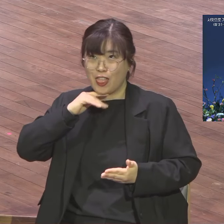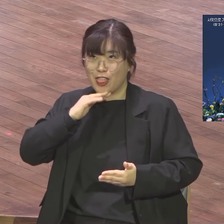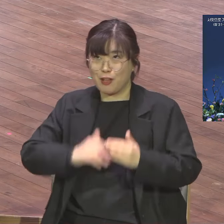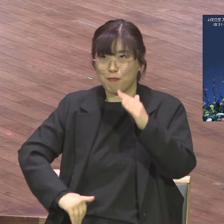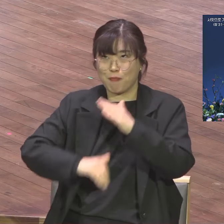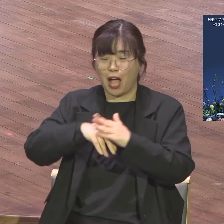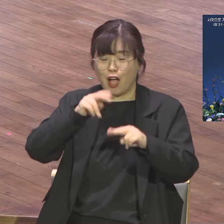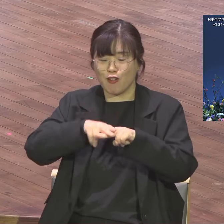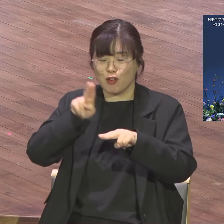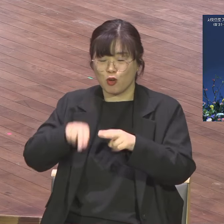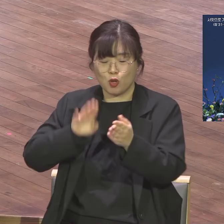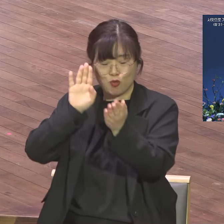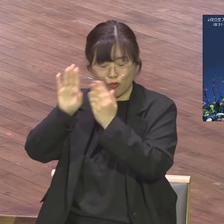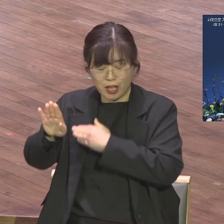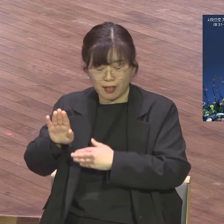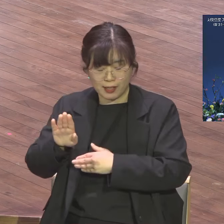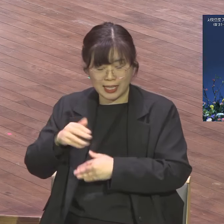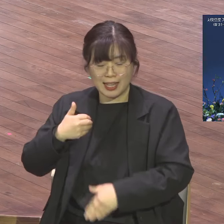얼마나 멋있어요.